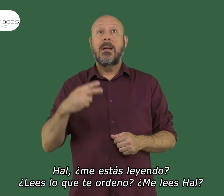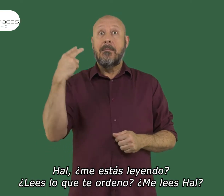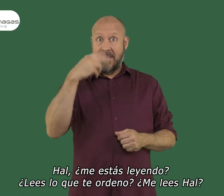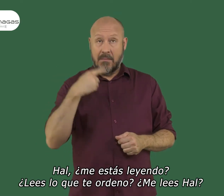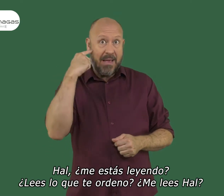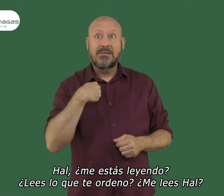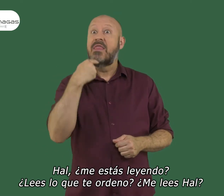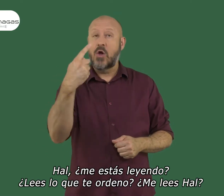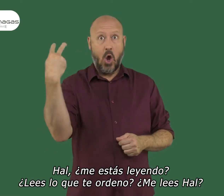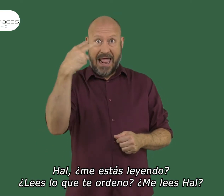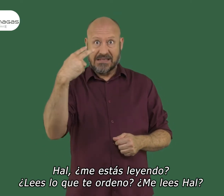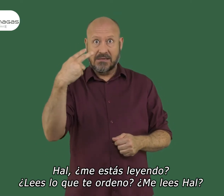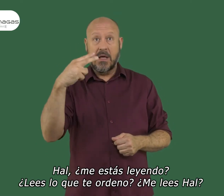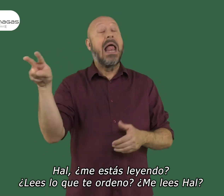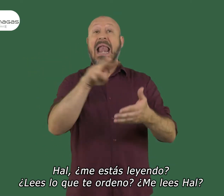¿Lees lo que te ordeno?